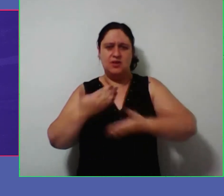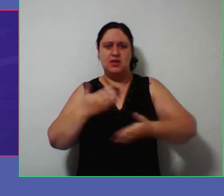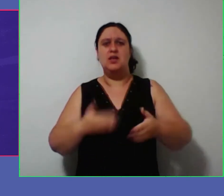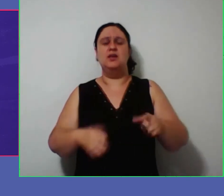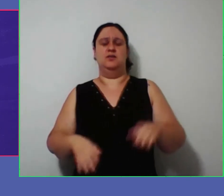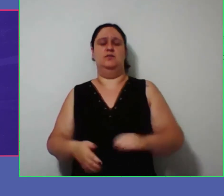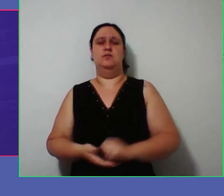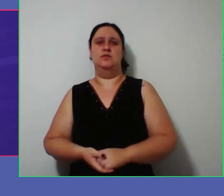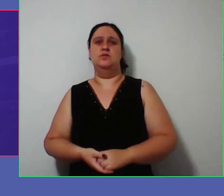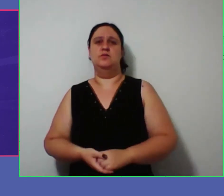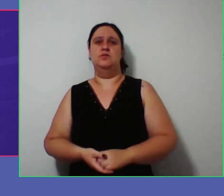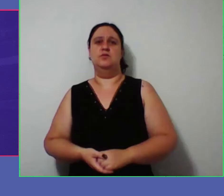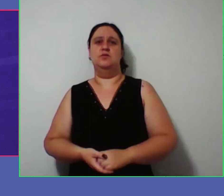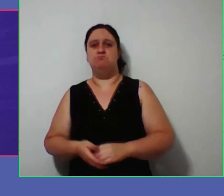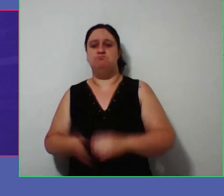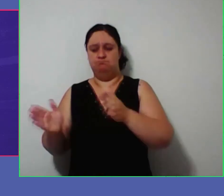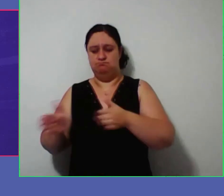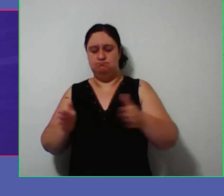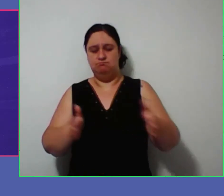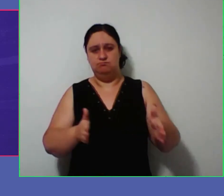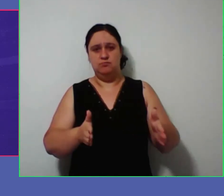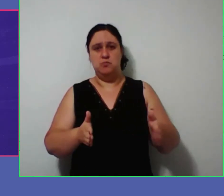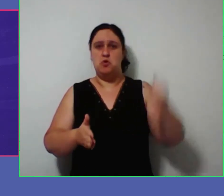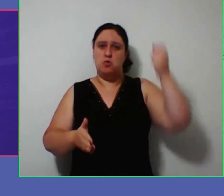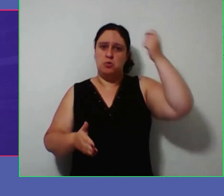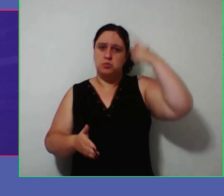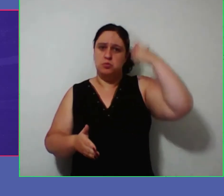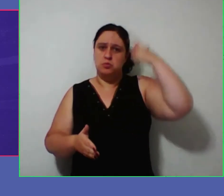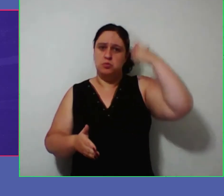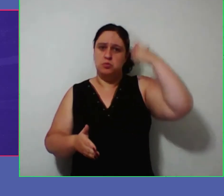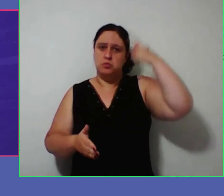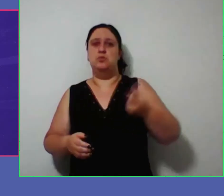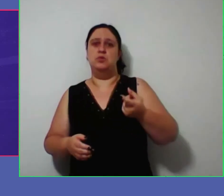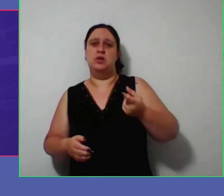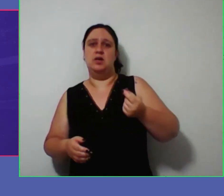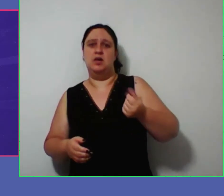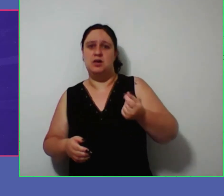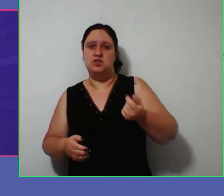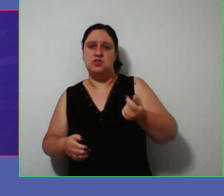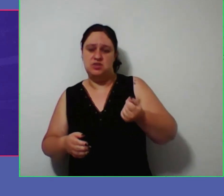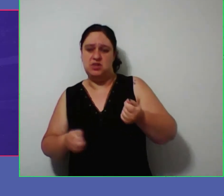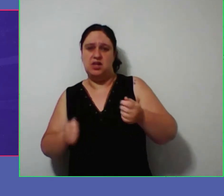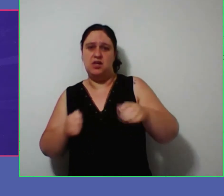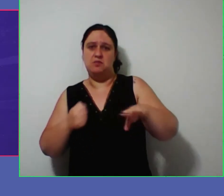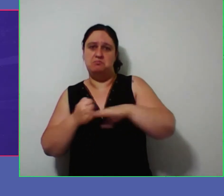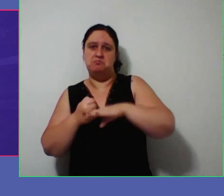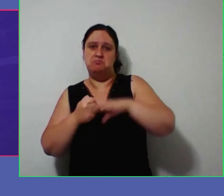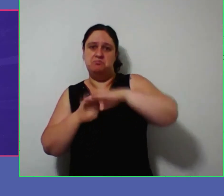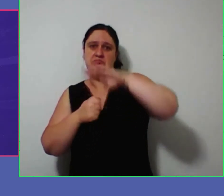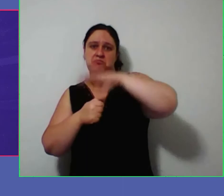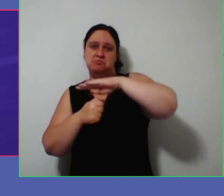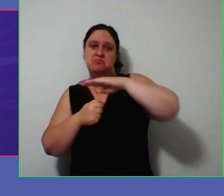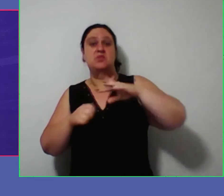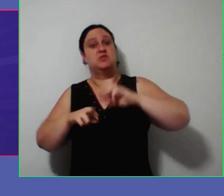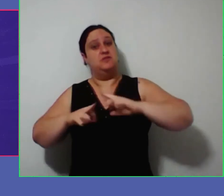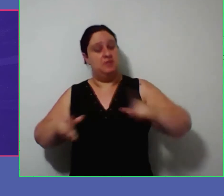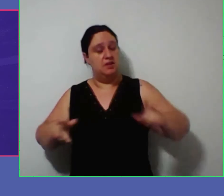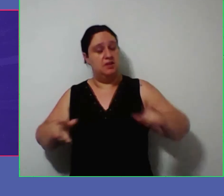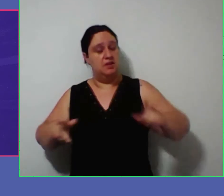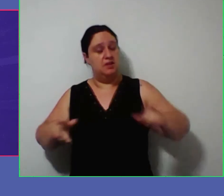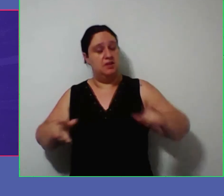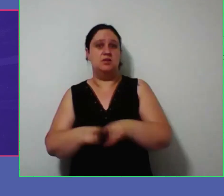segmento diferente de conhecimento, e nós temos muita dificuldade. Irmãos, Cristo na